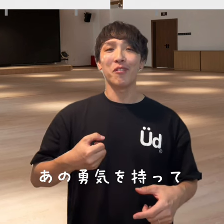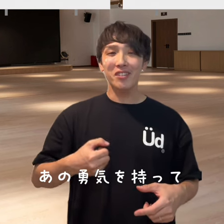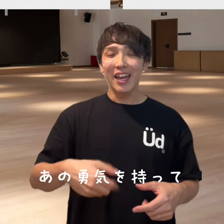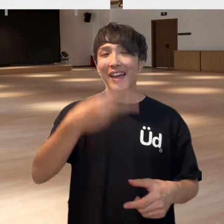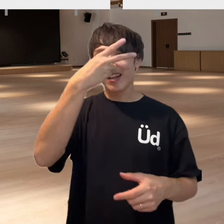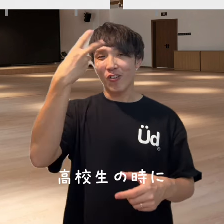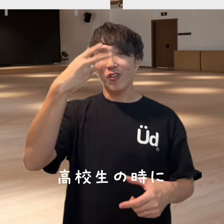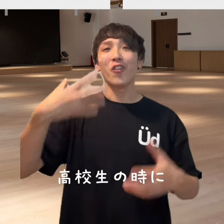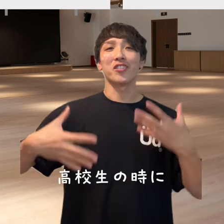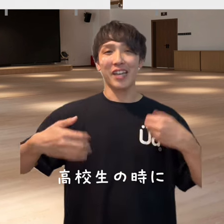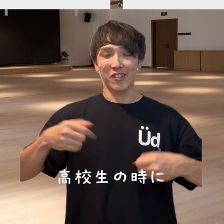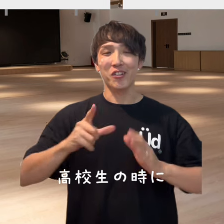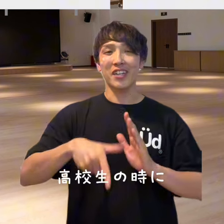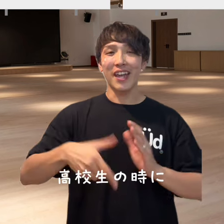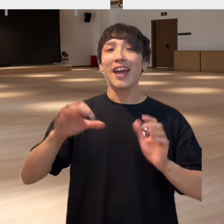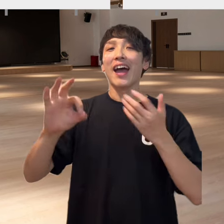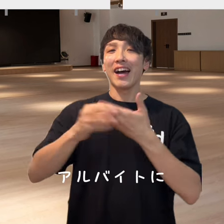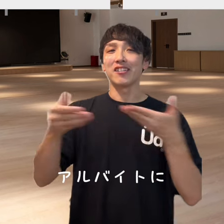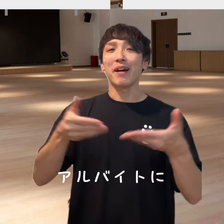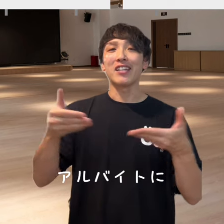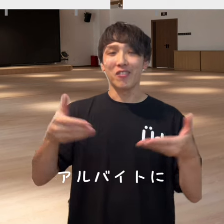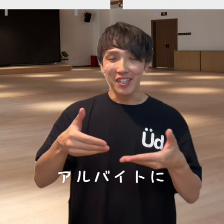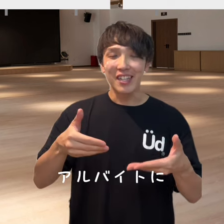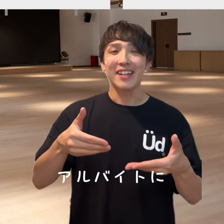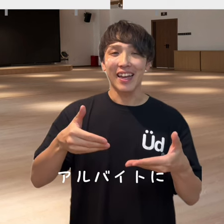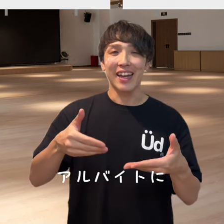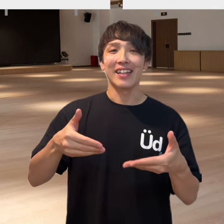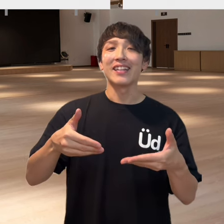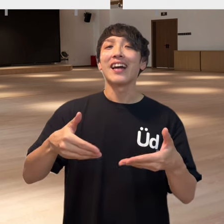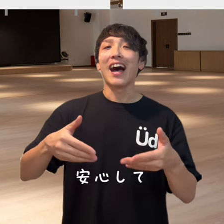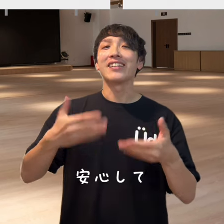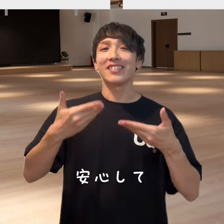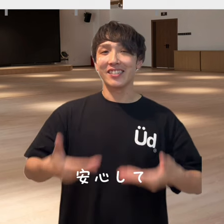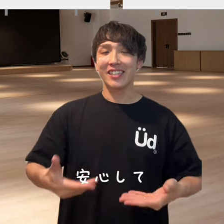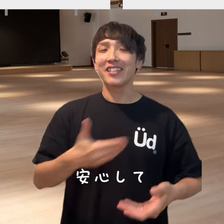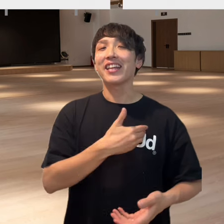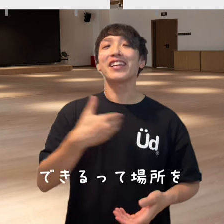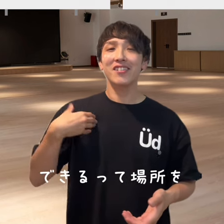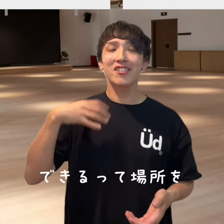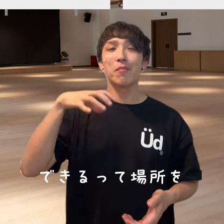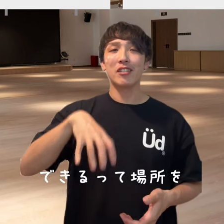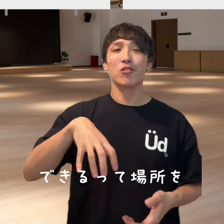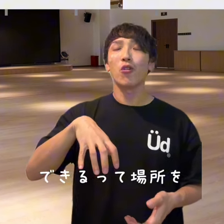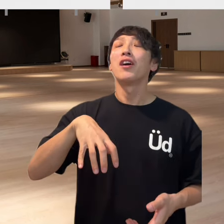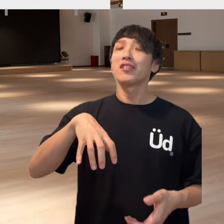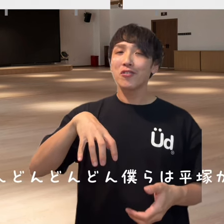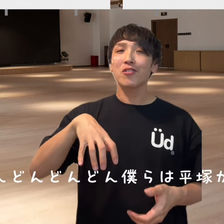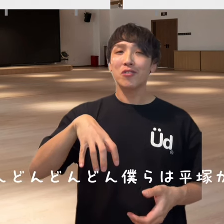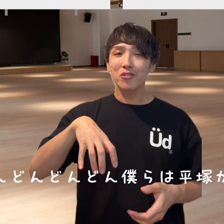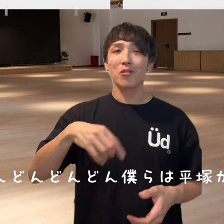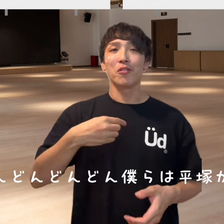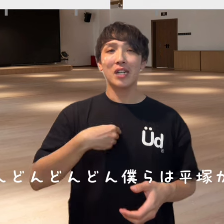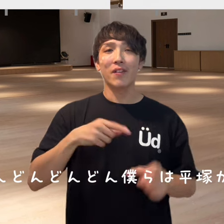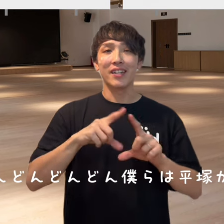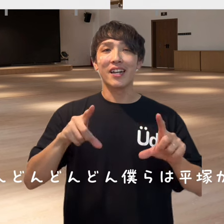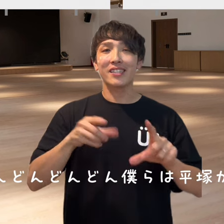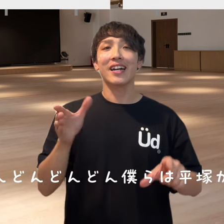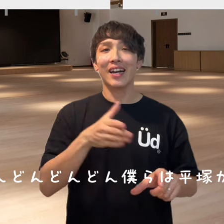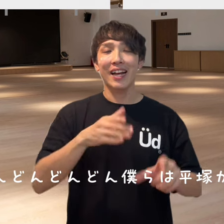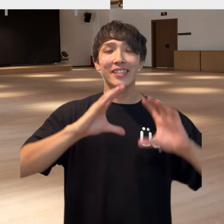勇気を持って、高校生の時にアルバイトに、安心してできるって場所を、どんどん僕らは平塚から世界